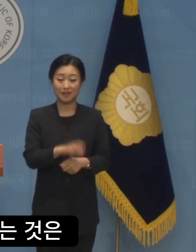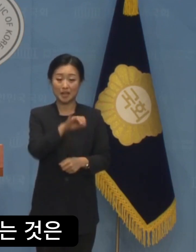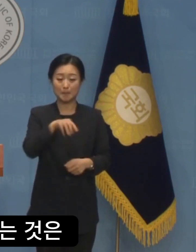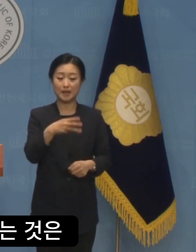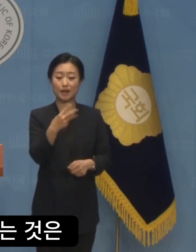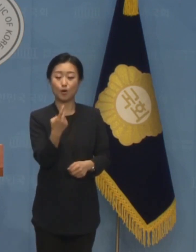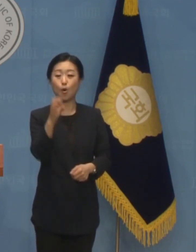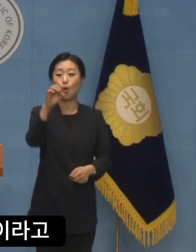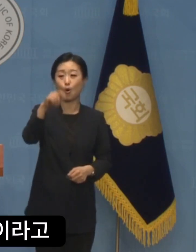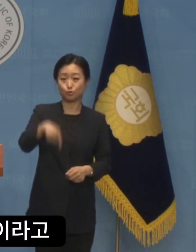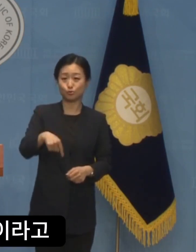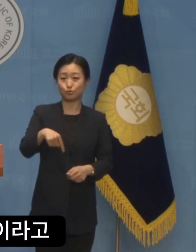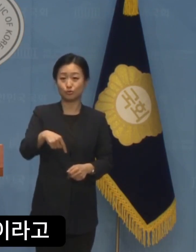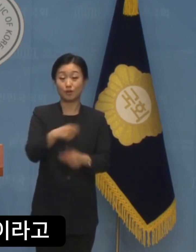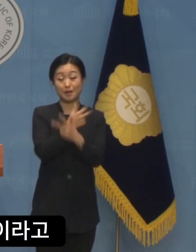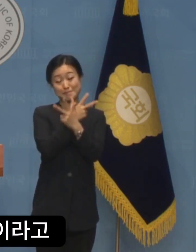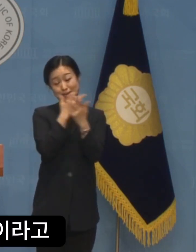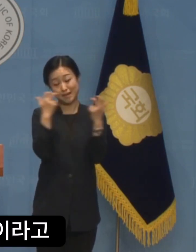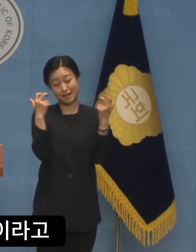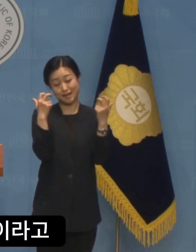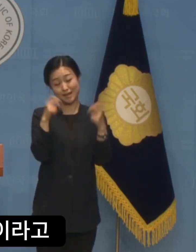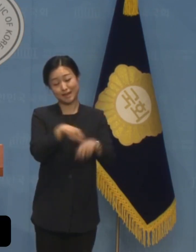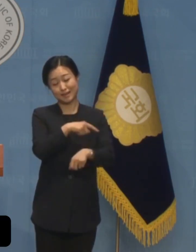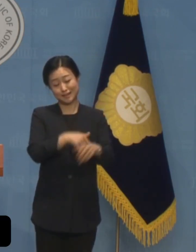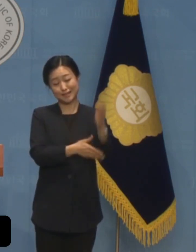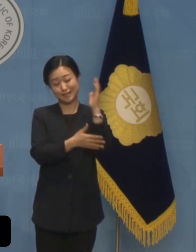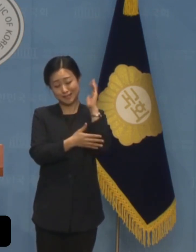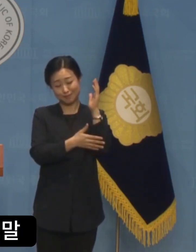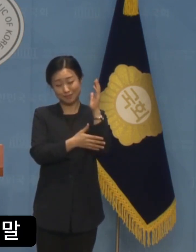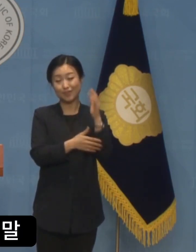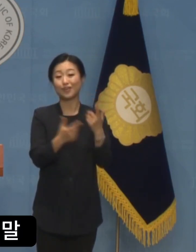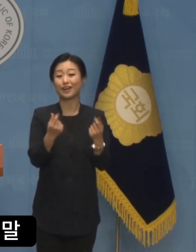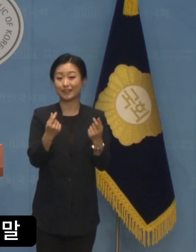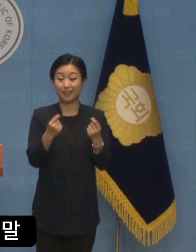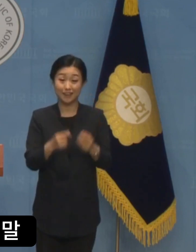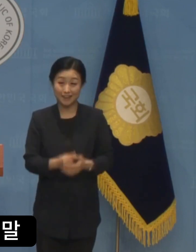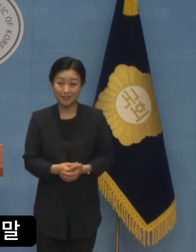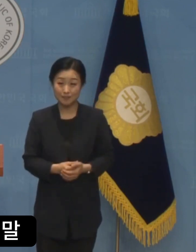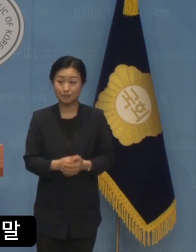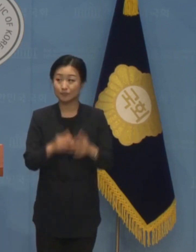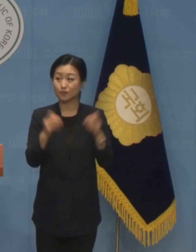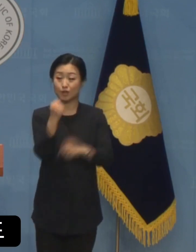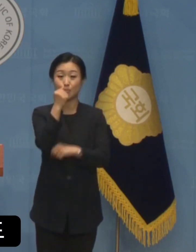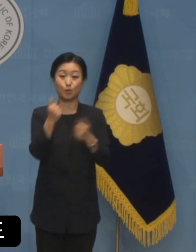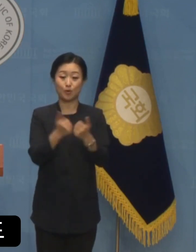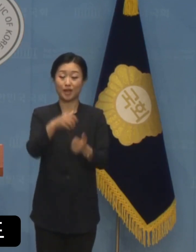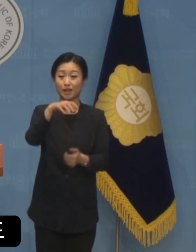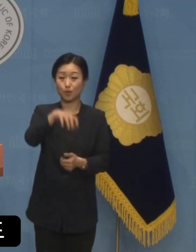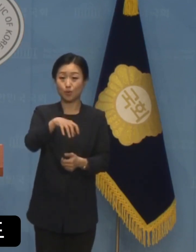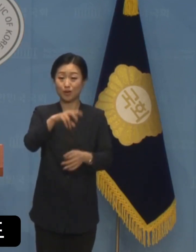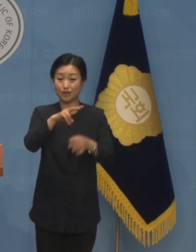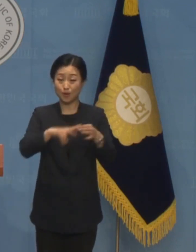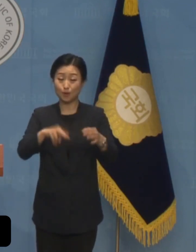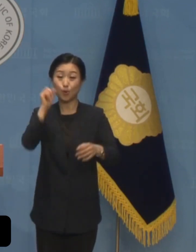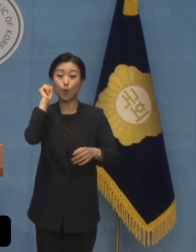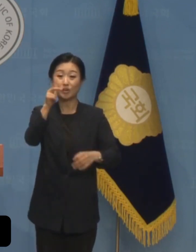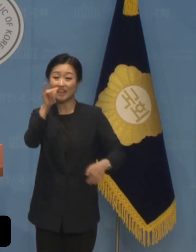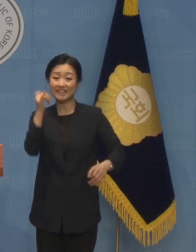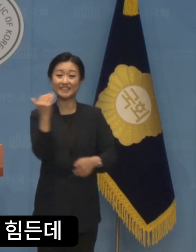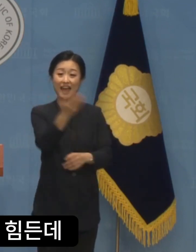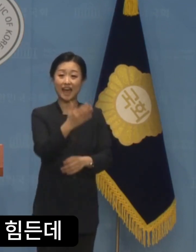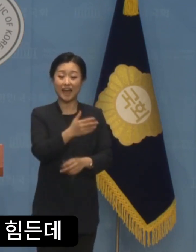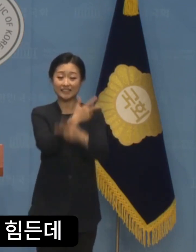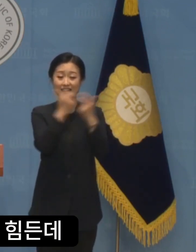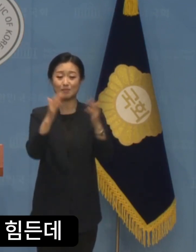대해서 몰아하는 것은 분명히 선을 넘은 것이라고 생각을 합니다. 그리고 이 법이 정말 급한 거였는지도 묻고